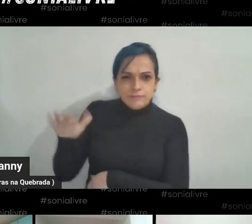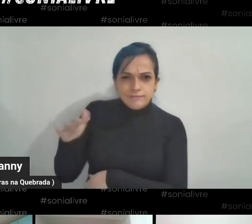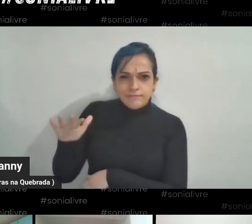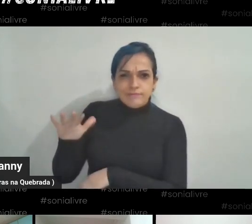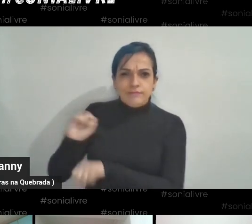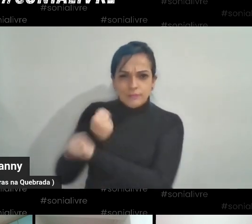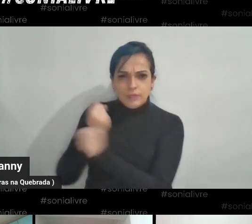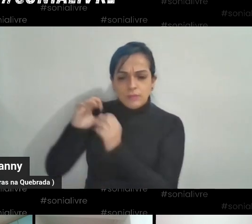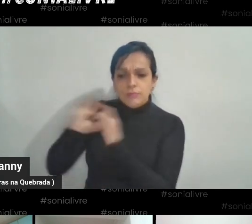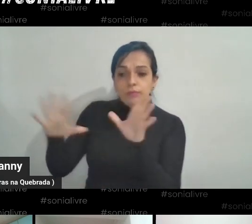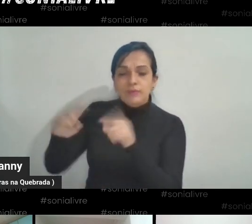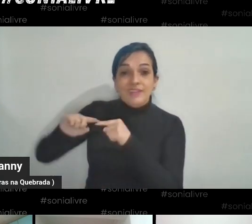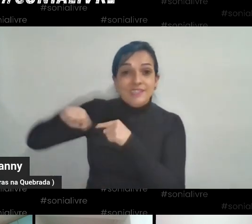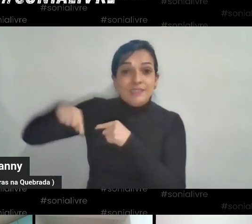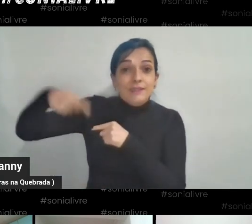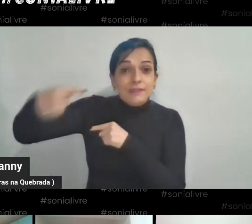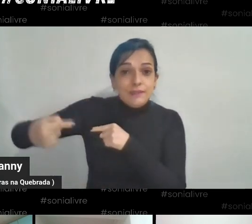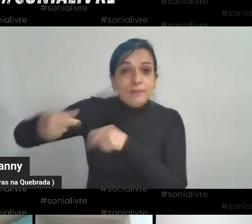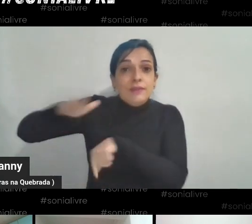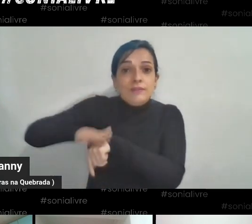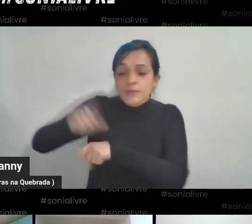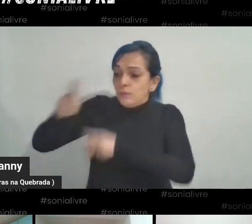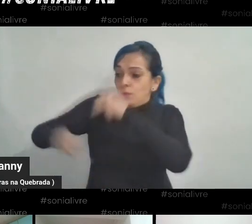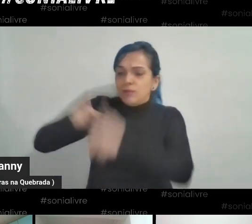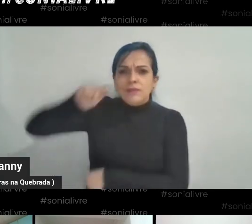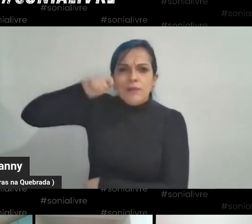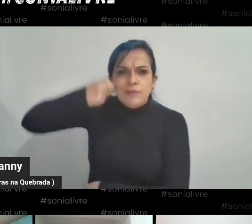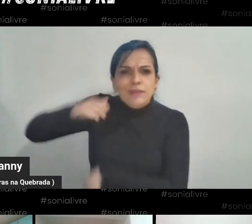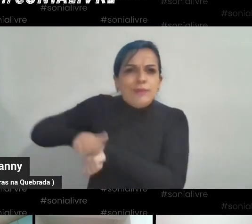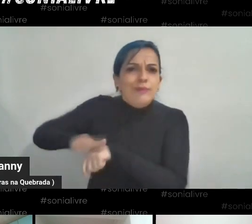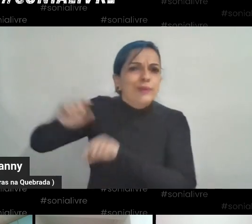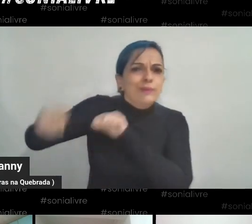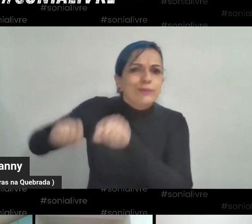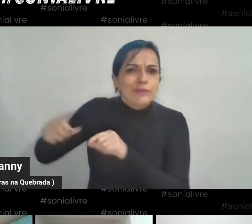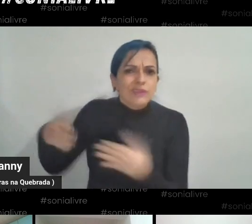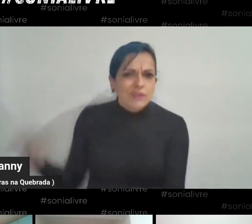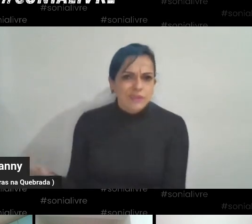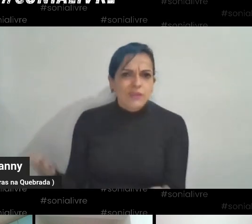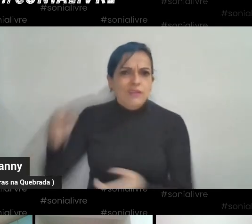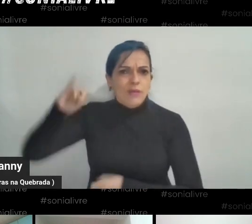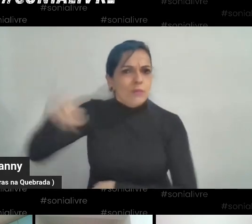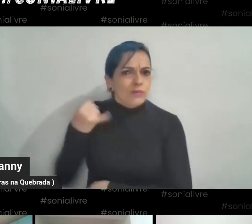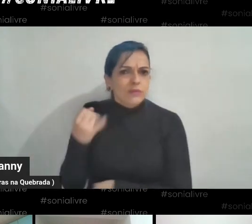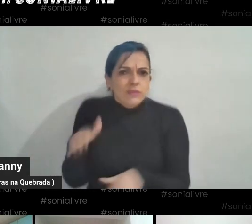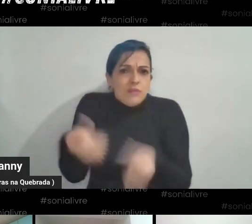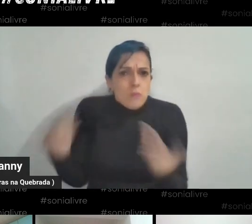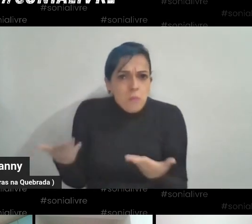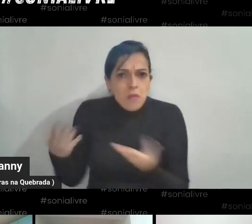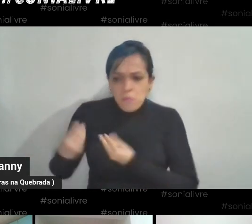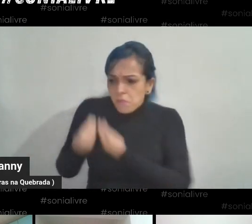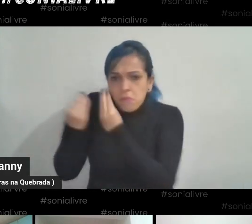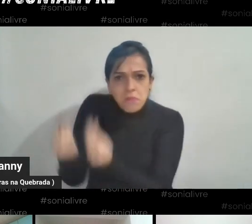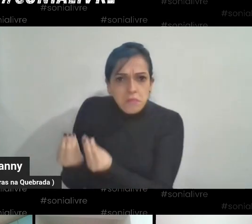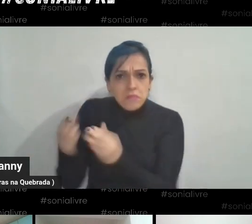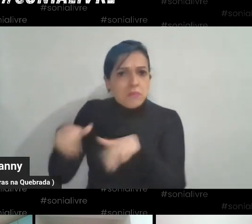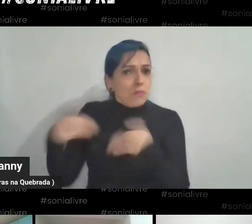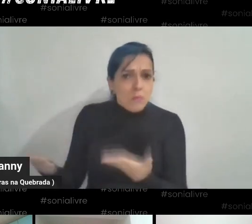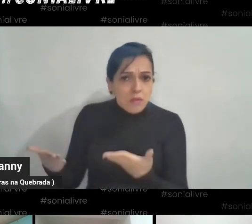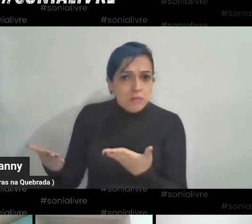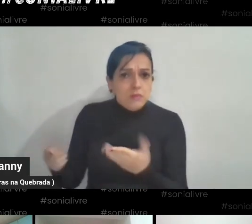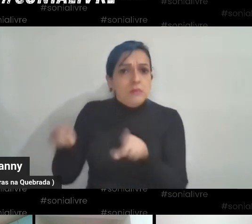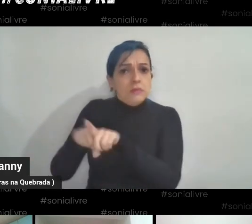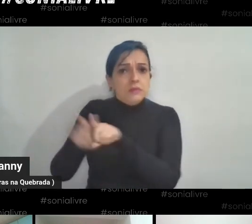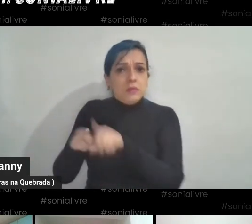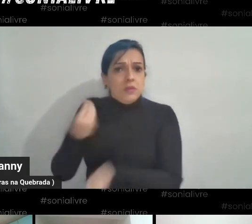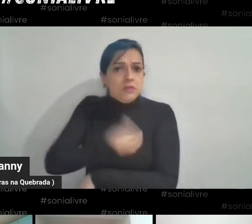que foi feito com o povo negro? Quais foram as oportunidades que nos foram dadas? Qual foi as condições de vida